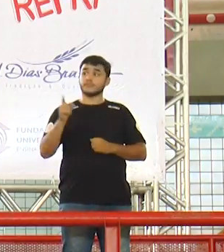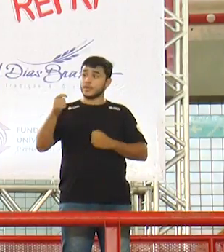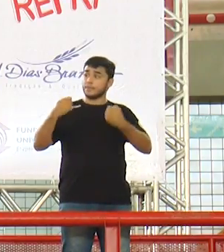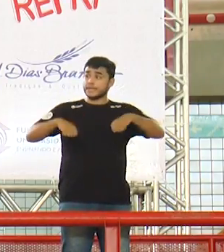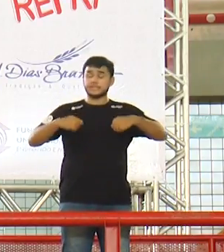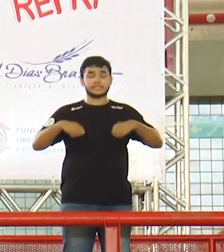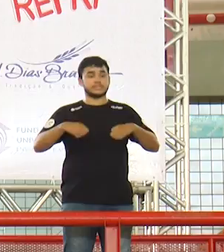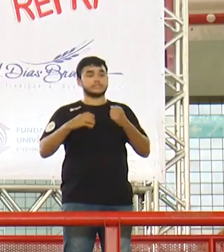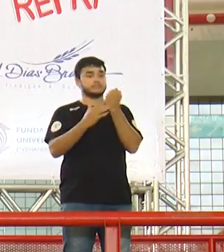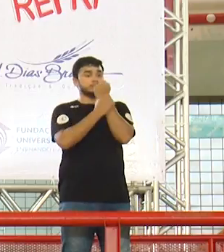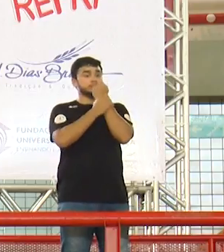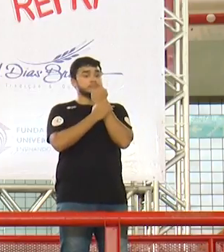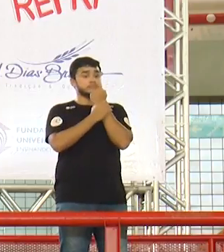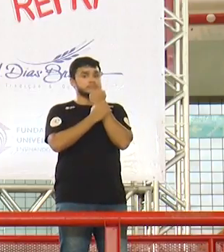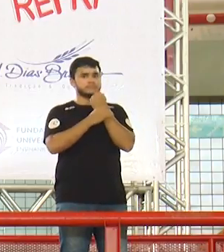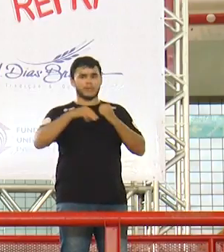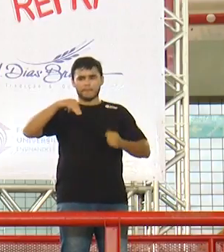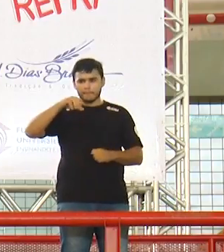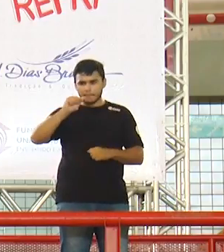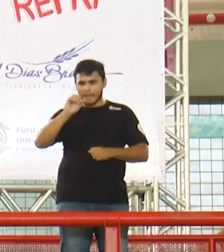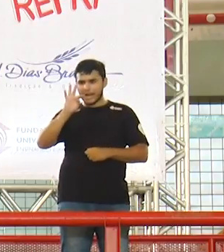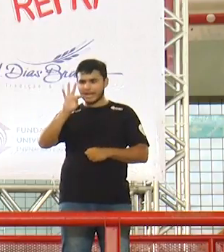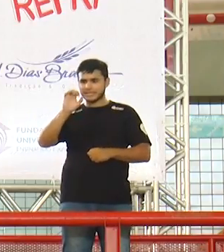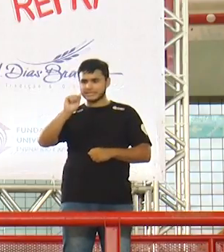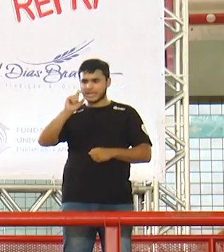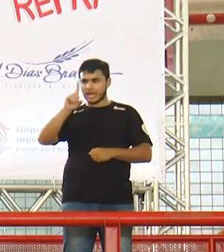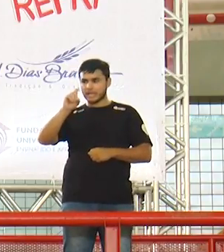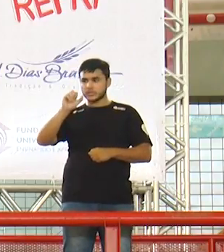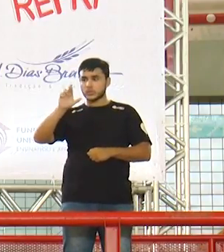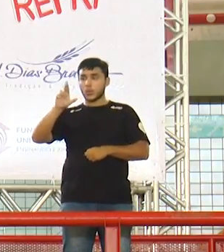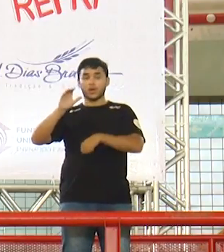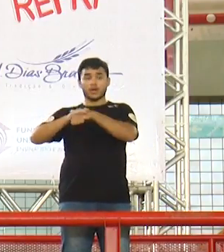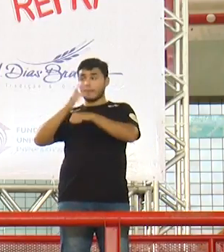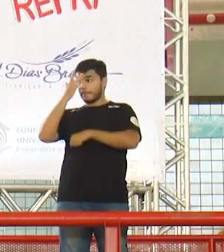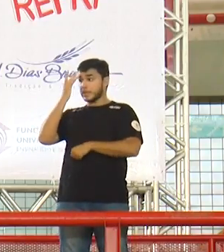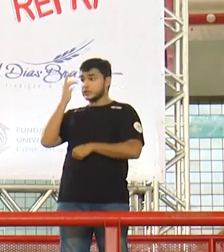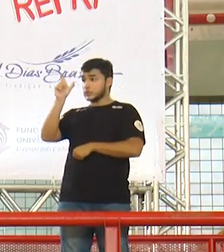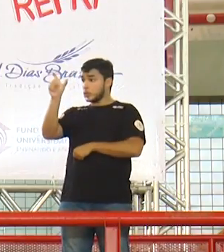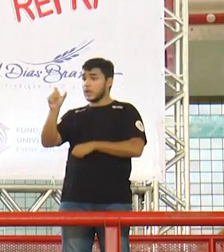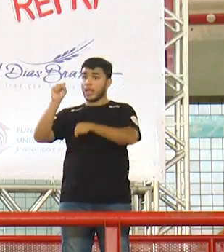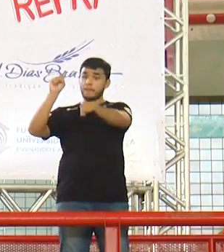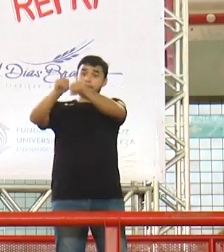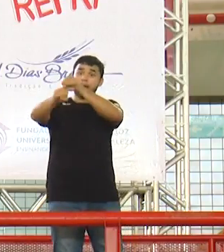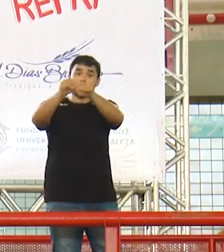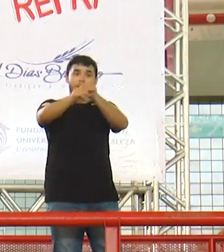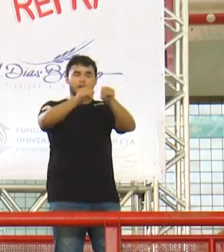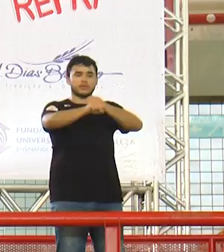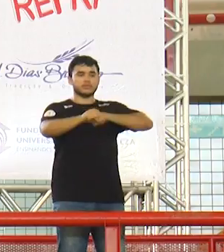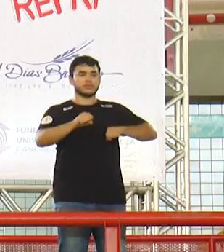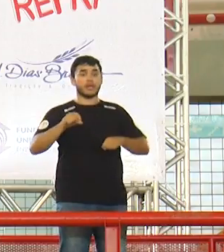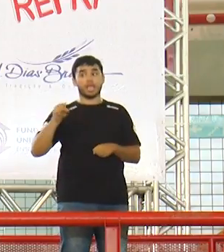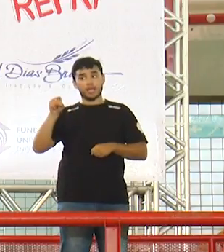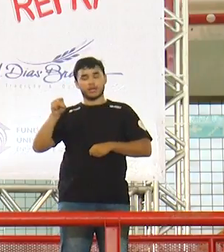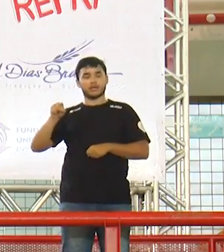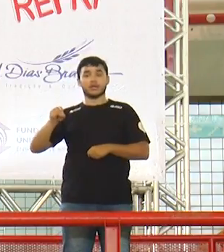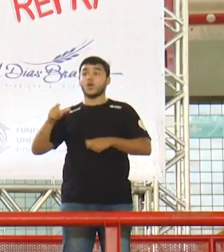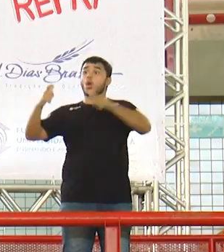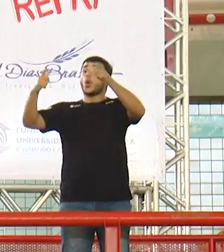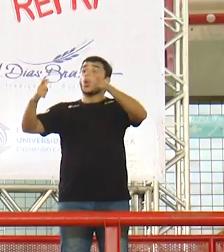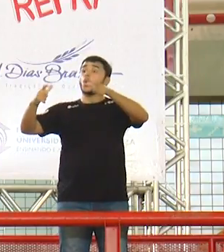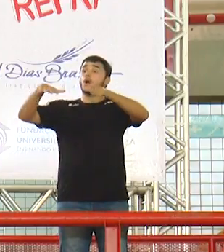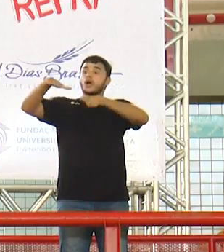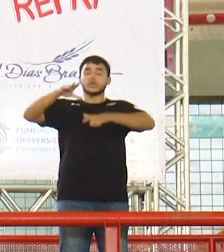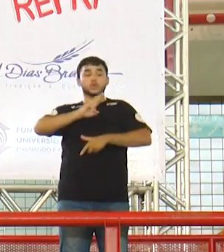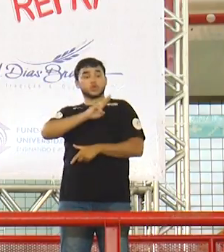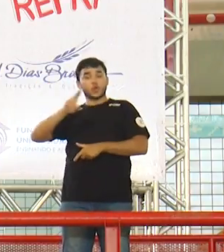Solicite segurança. Porque matador é quem mata. Se é o lugar onde se matam animais, é o matadouro.